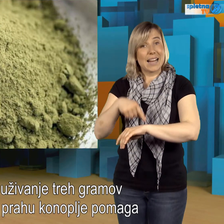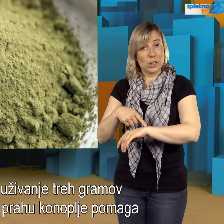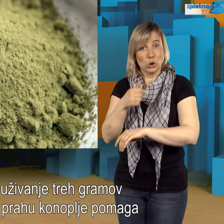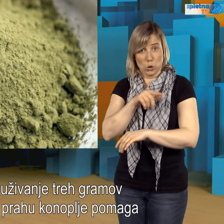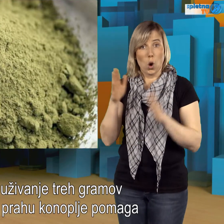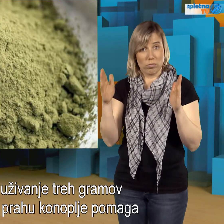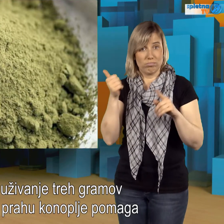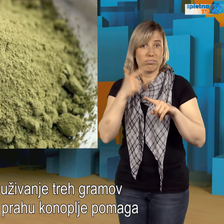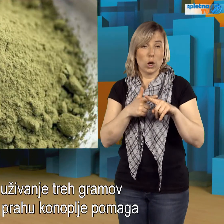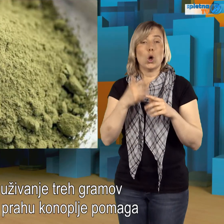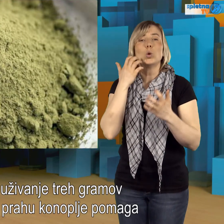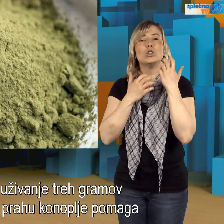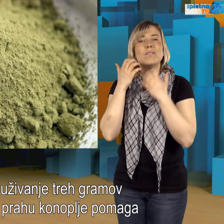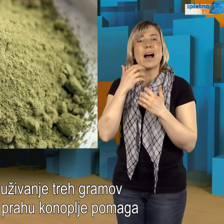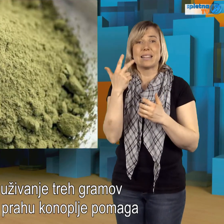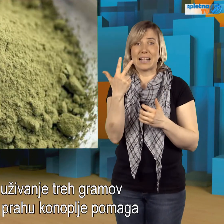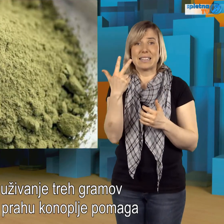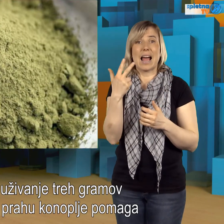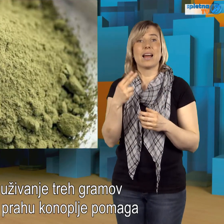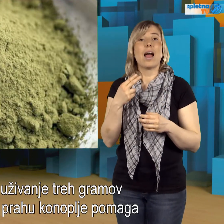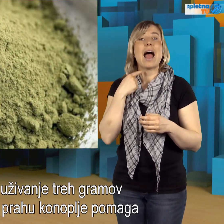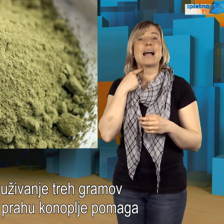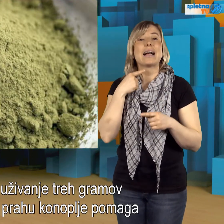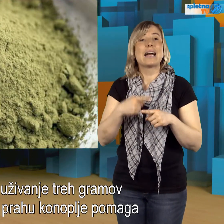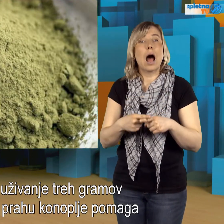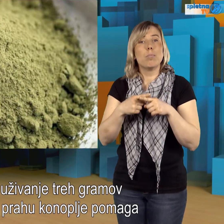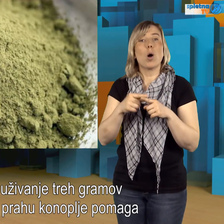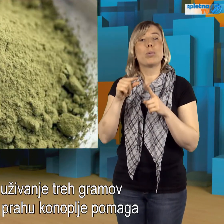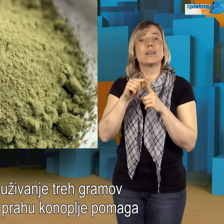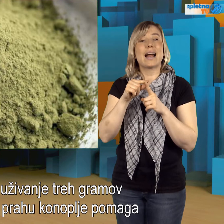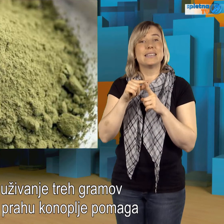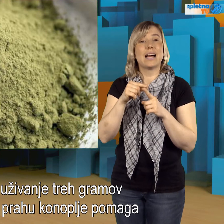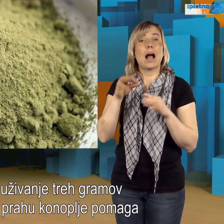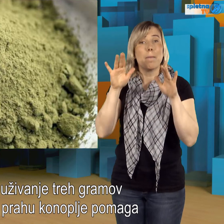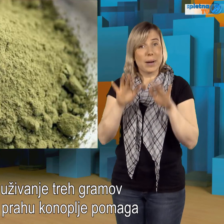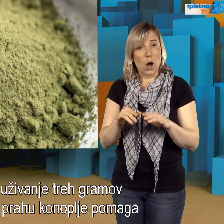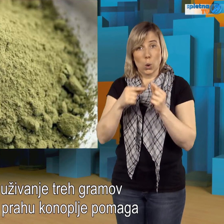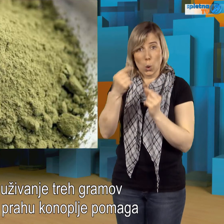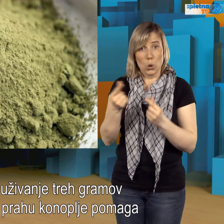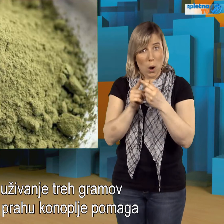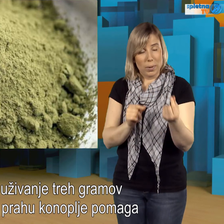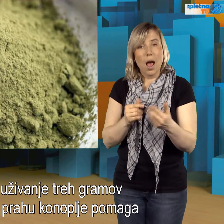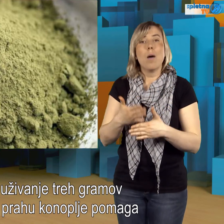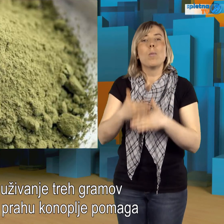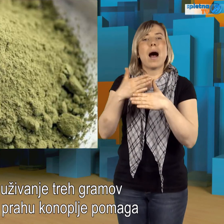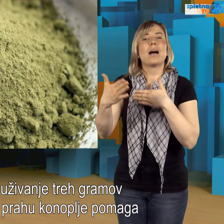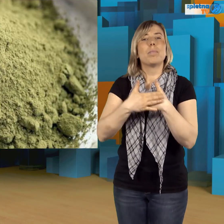Tedensko uživanje 3 gramov proteinskega prahu konoplje pomaga pri ohranjanju odličnega delovanja srca, je